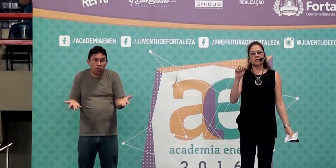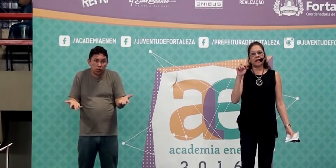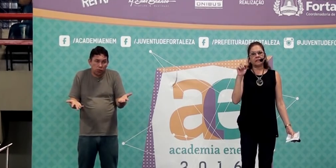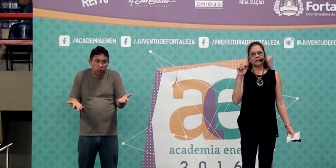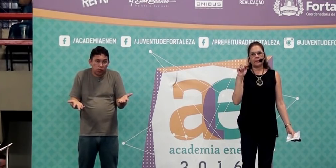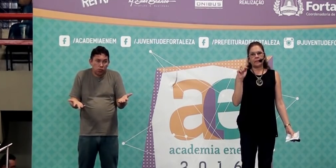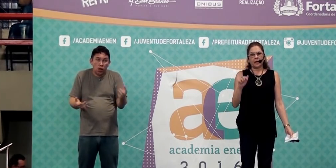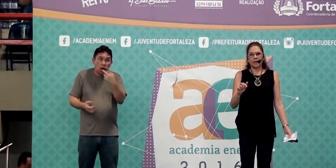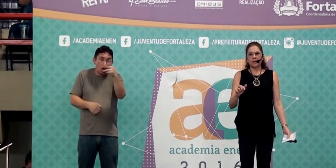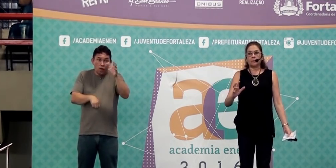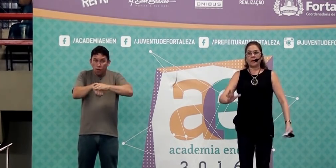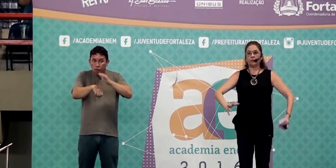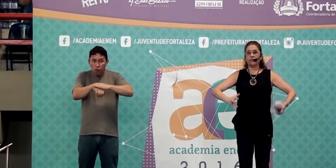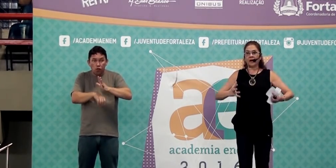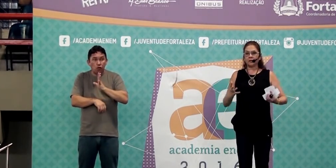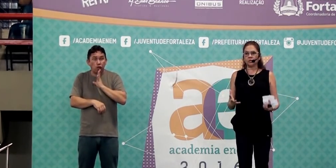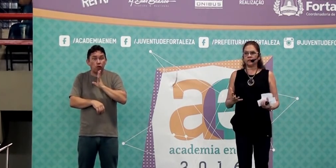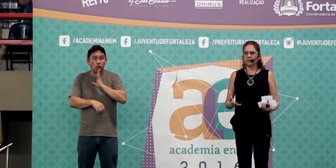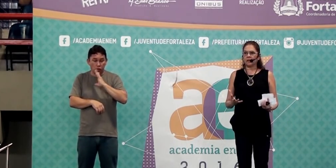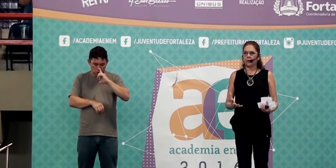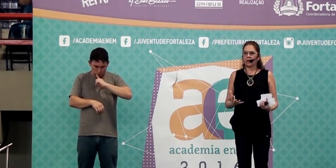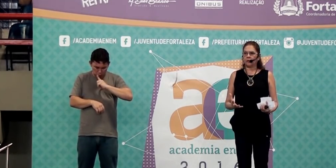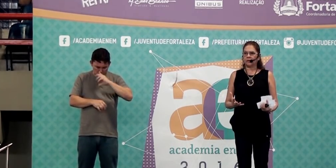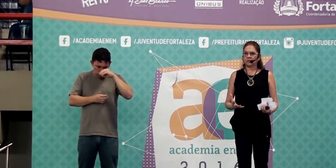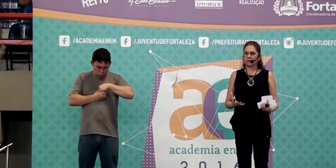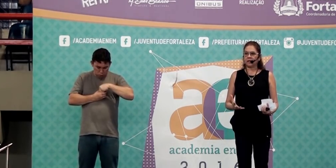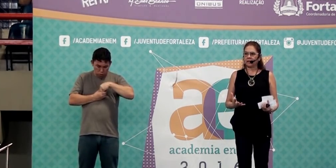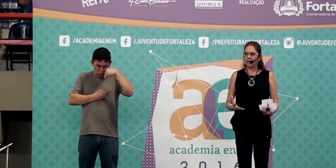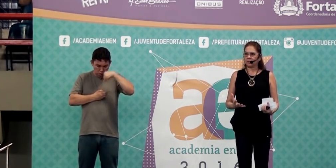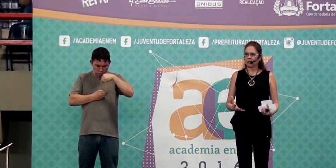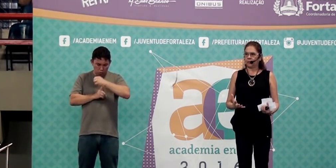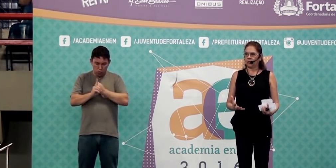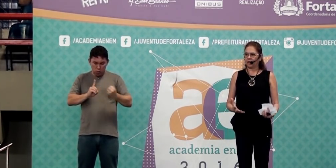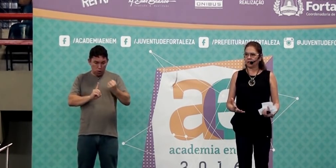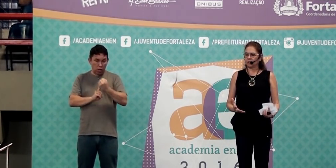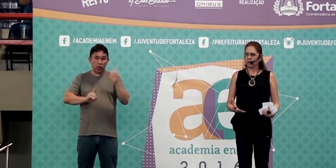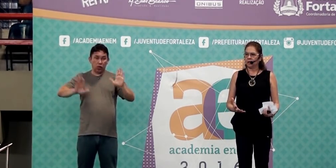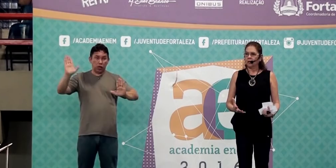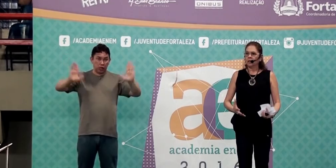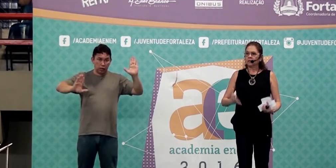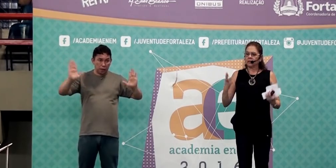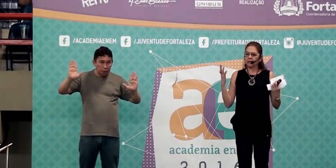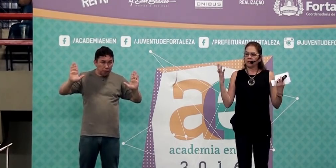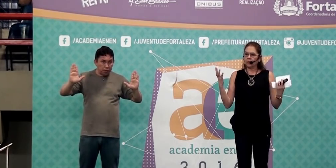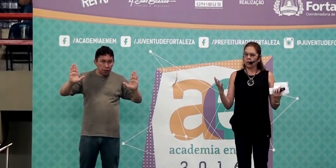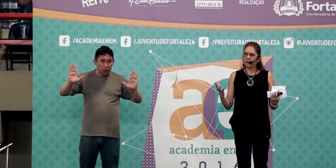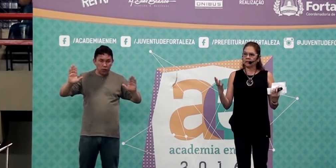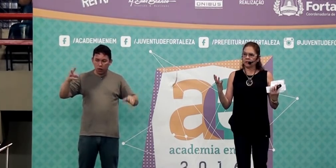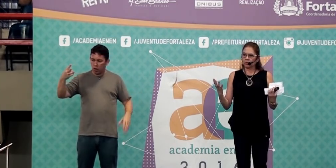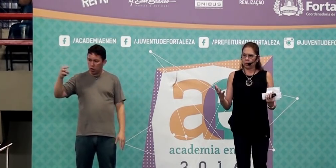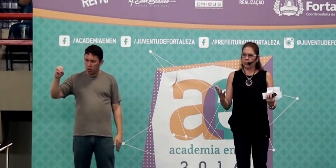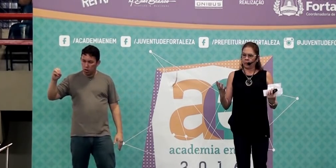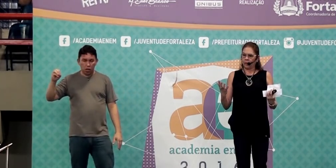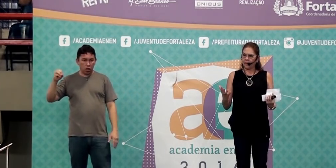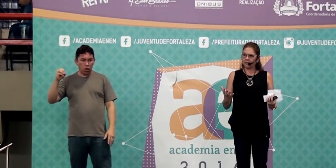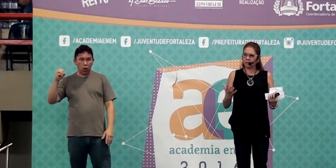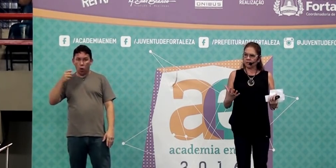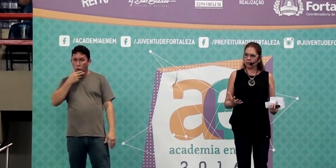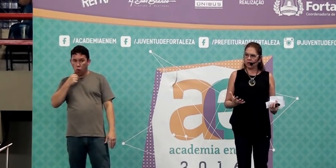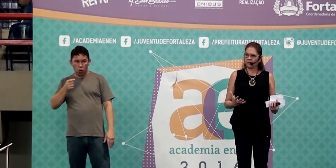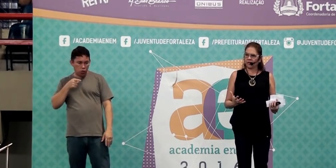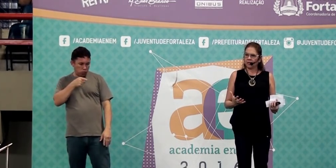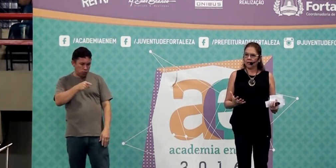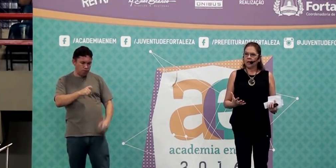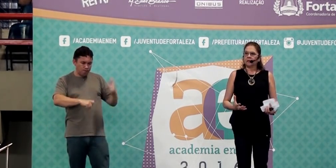É você saber que pelo fato de você morar numa sociedade democrática, 30 homens estupram a